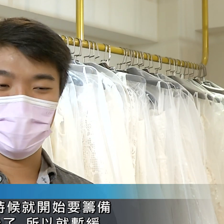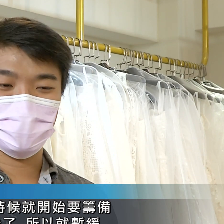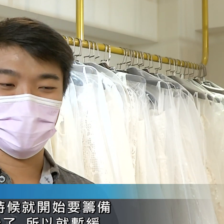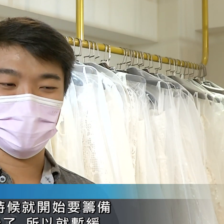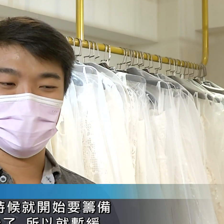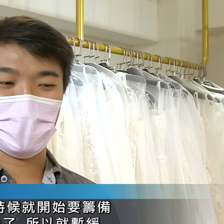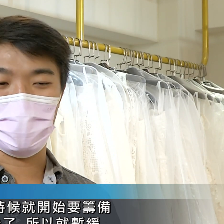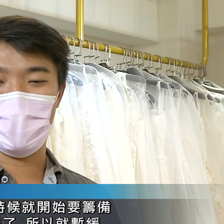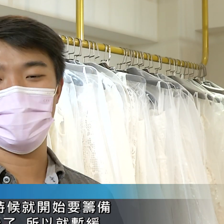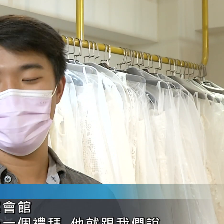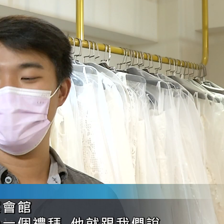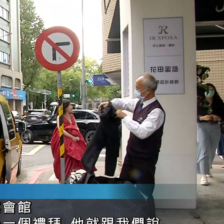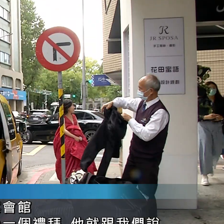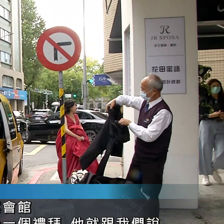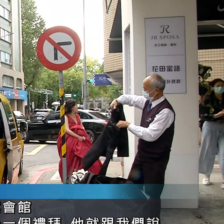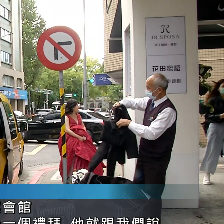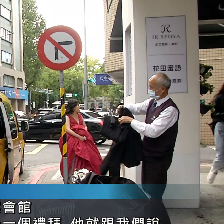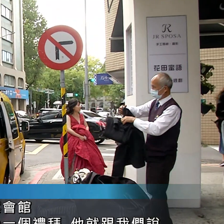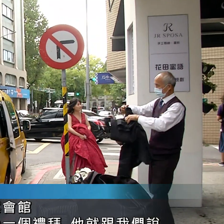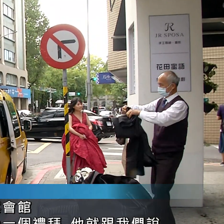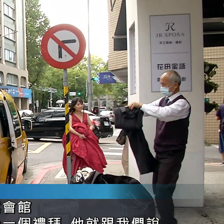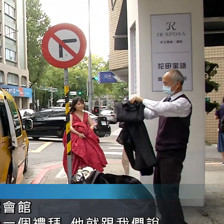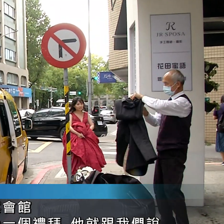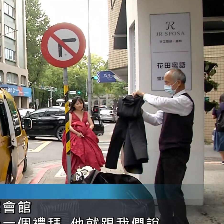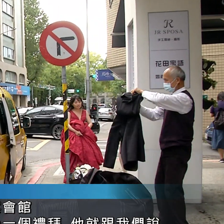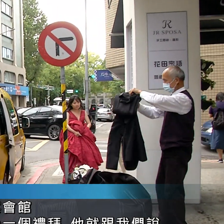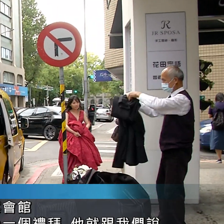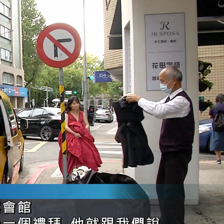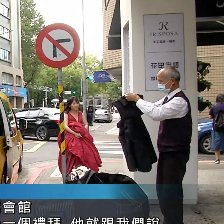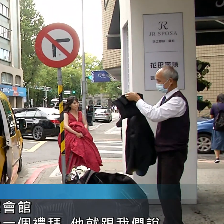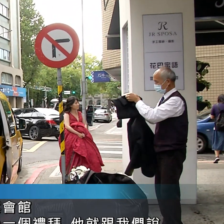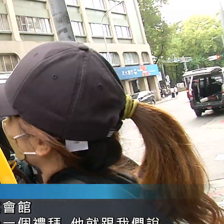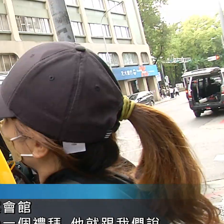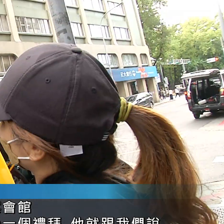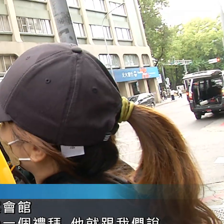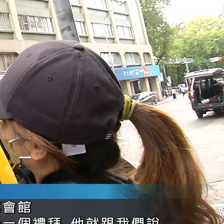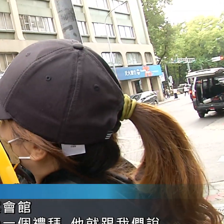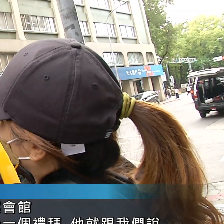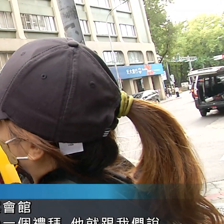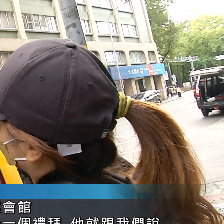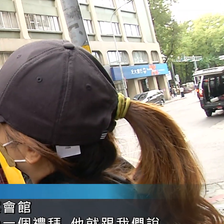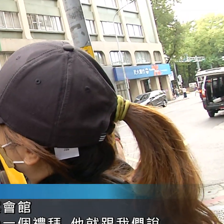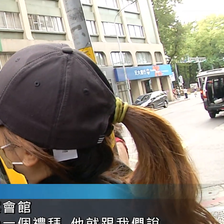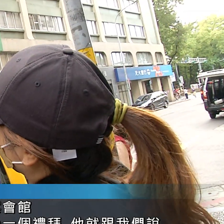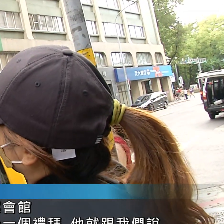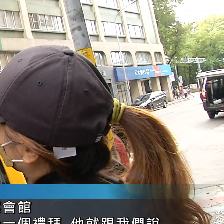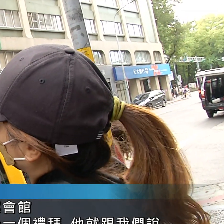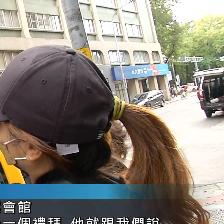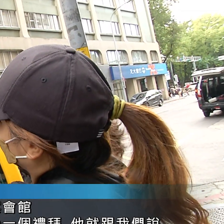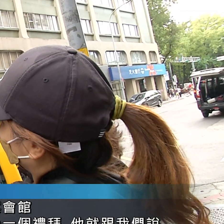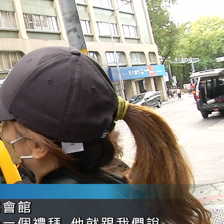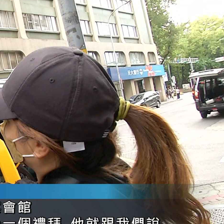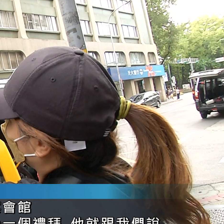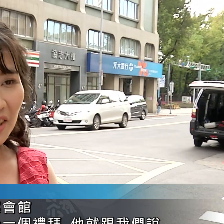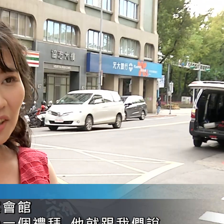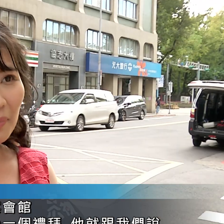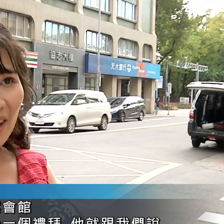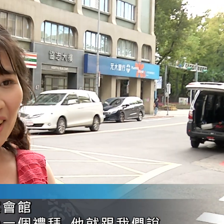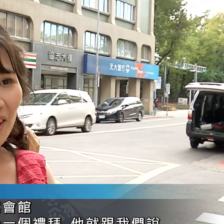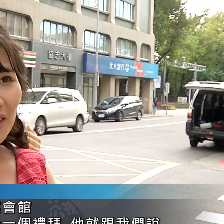就暂缓。 因为我们的那个婚宴会馆就是在签约之后1个礼拜，然后他就跟